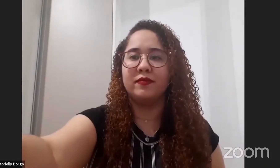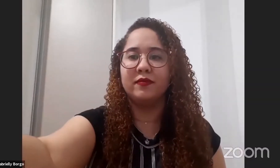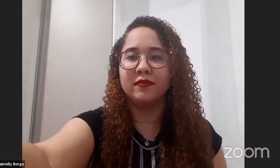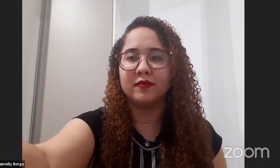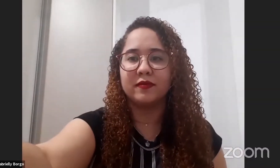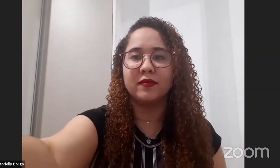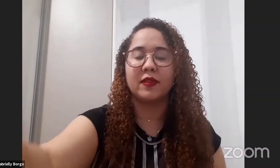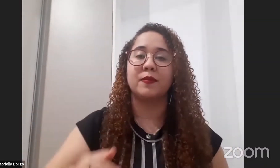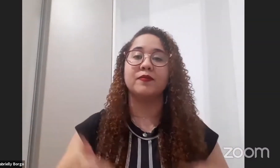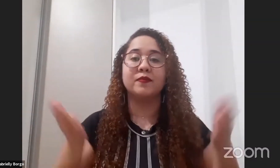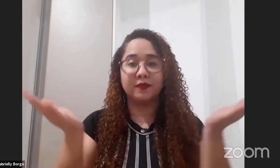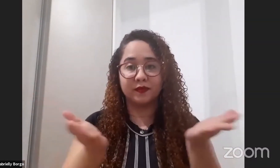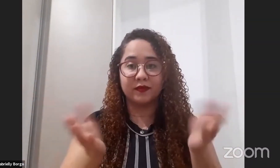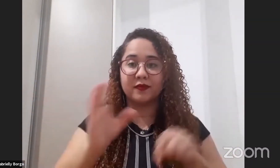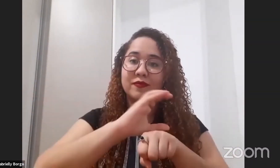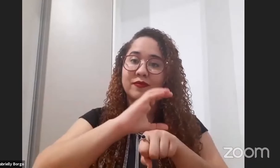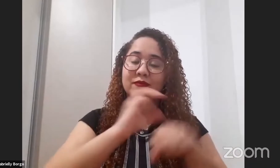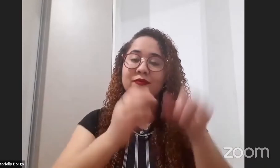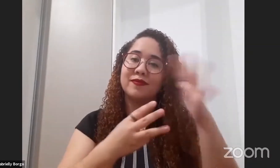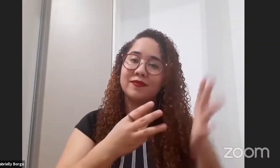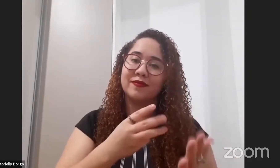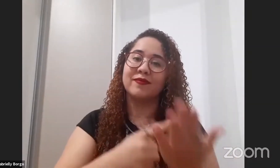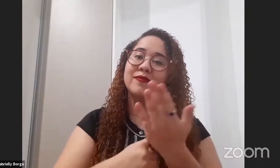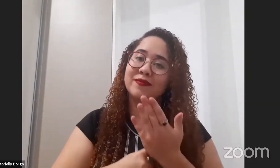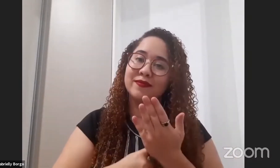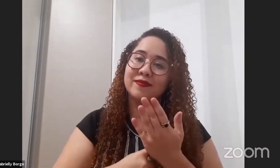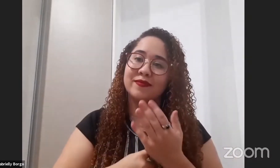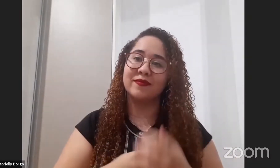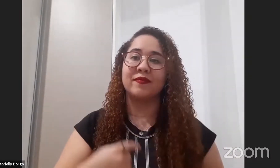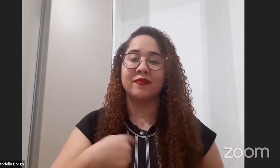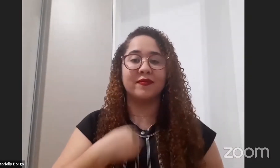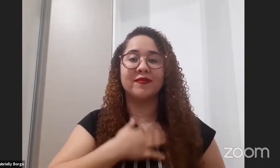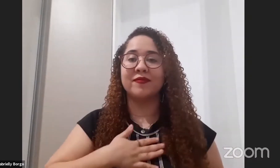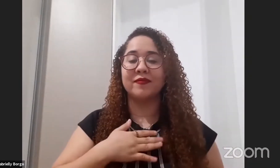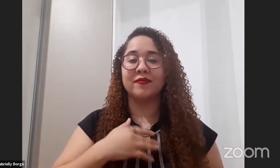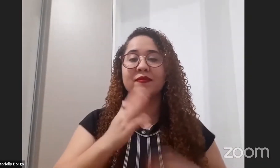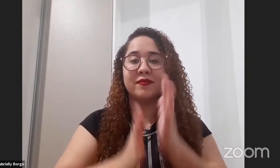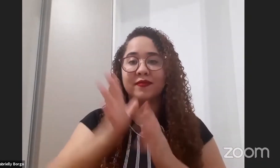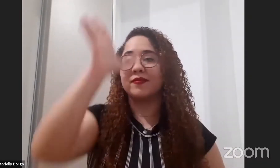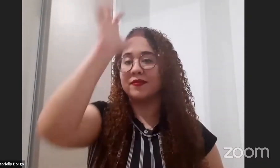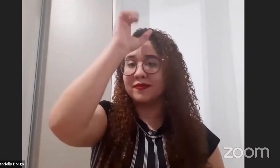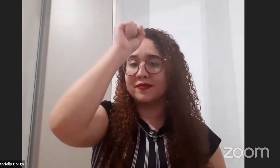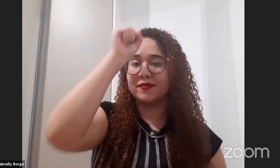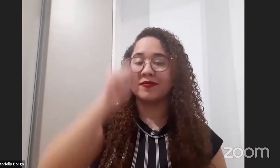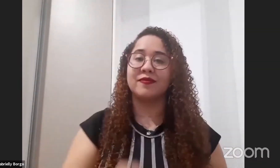entre outras coisas. Agora, o curso Libras ao Cubo me ajudou. E eu estou gostando.